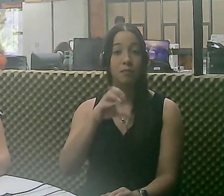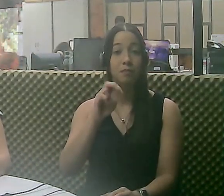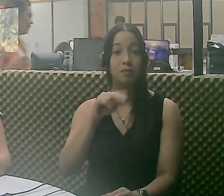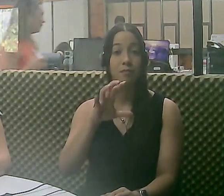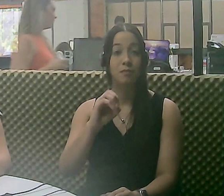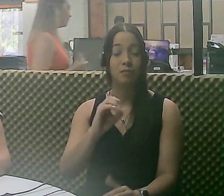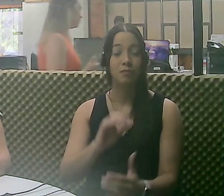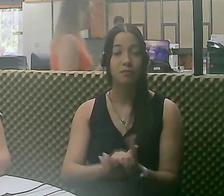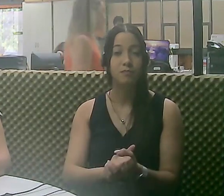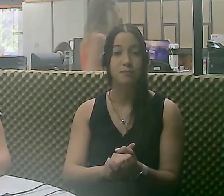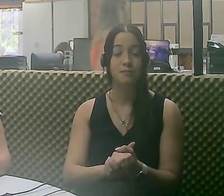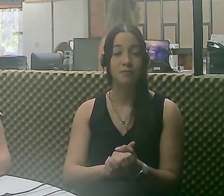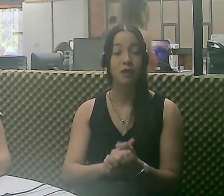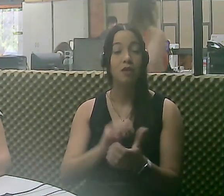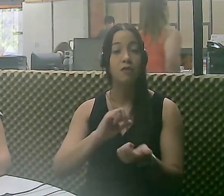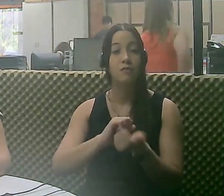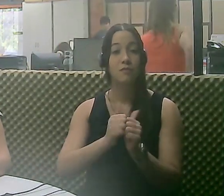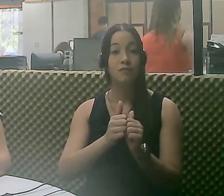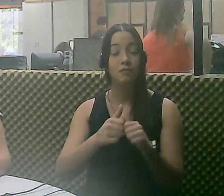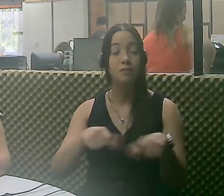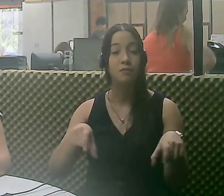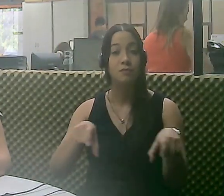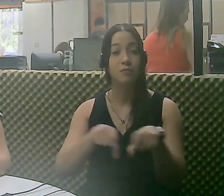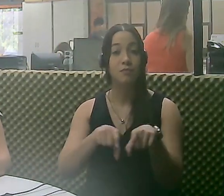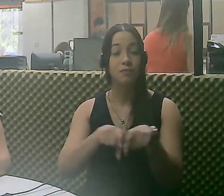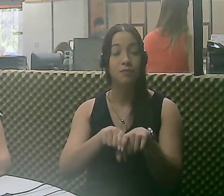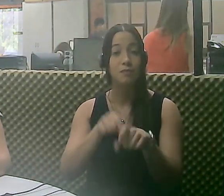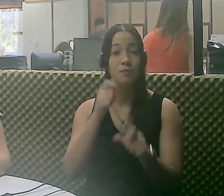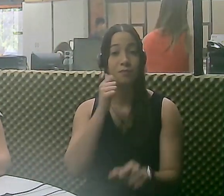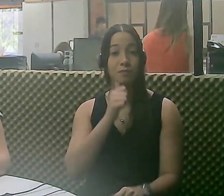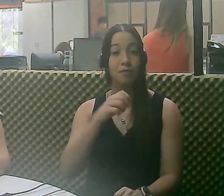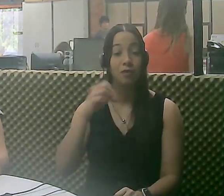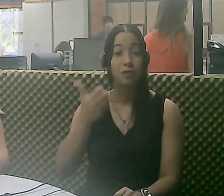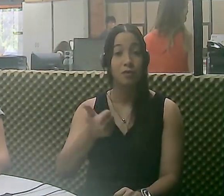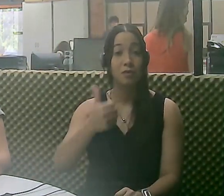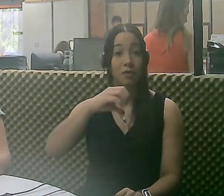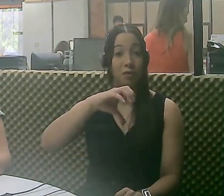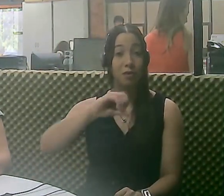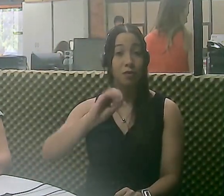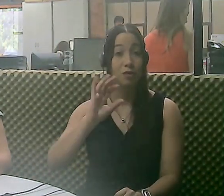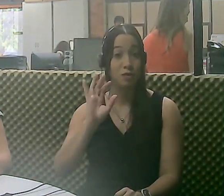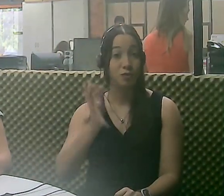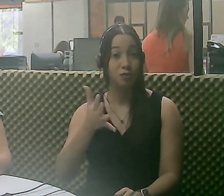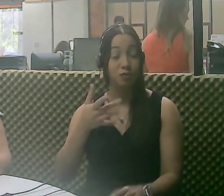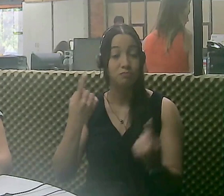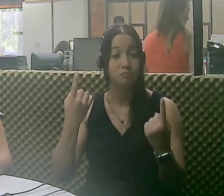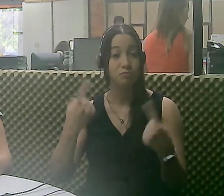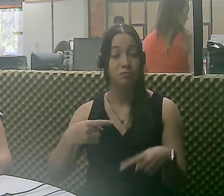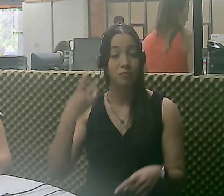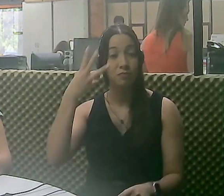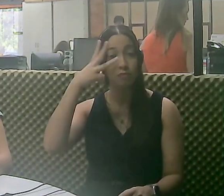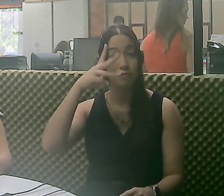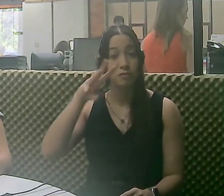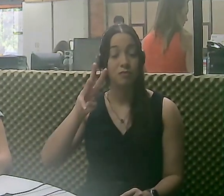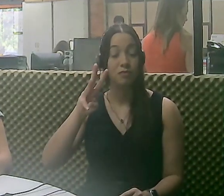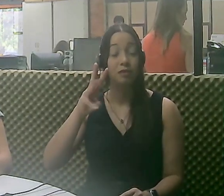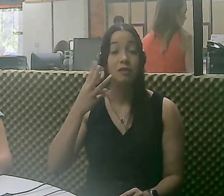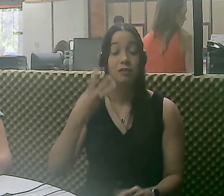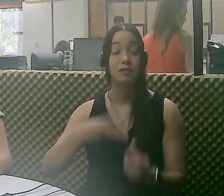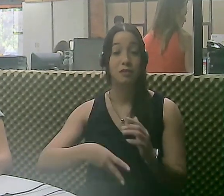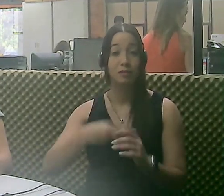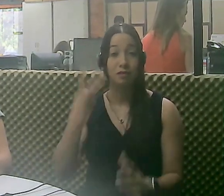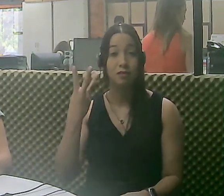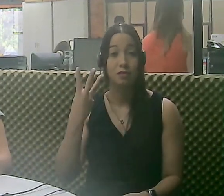Copa Futel de Futsal Feminino está em sua 19ª edição e terá 3 partidas pelas semifinais neste